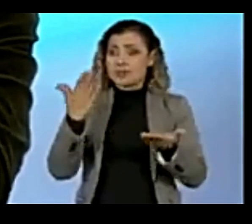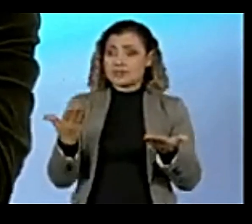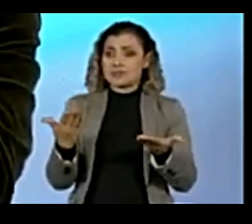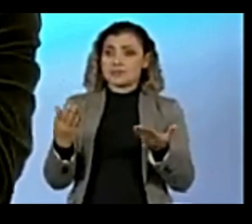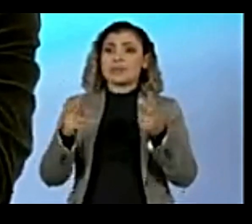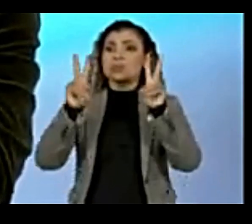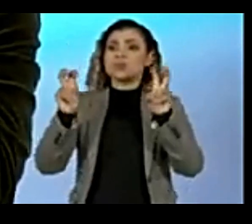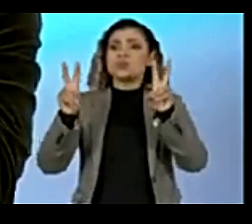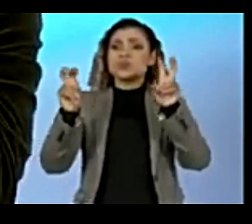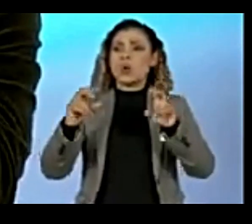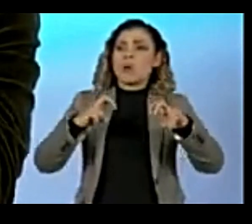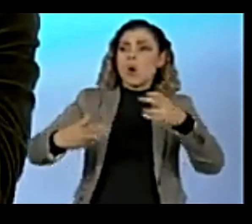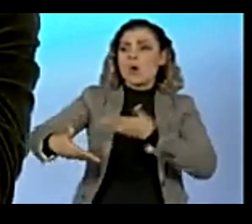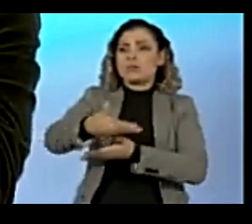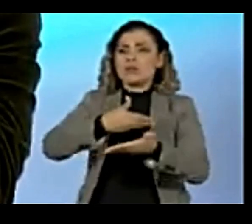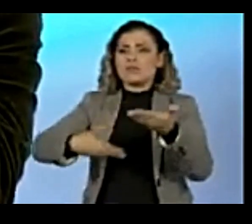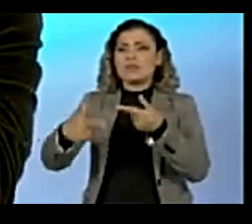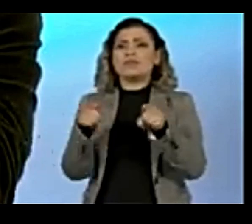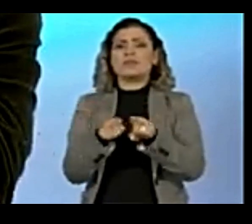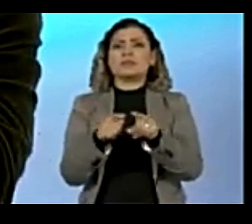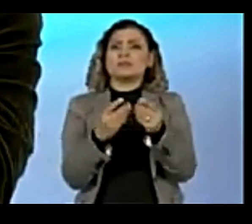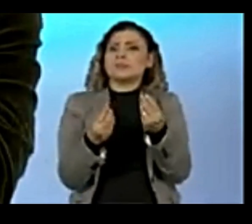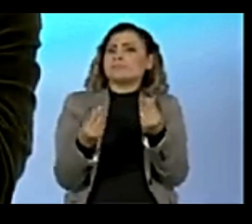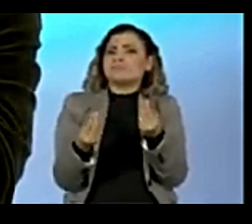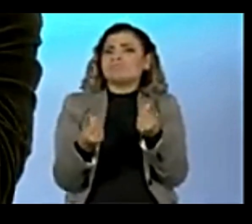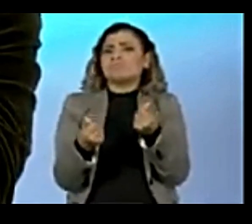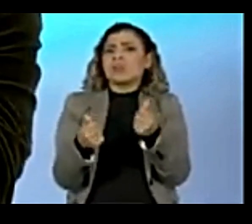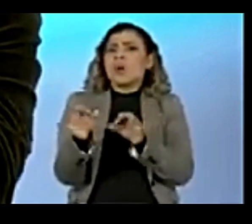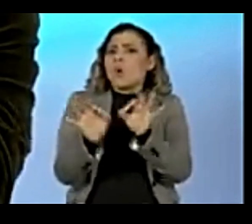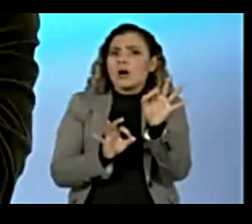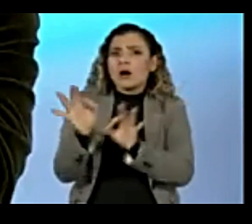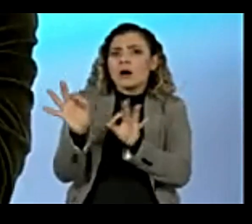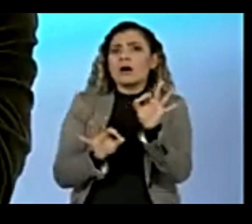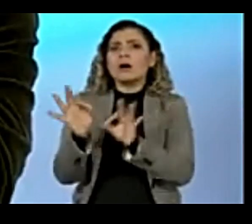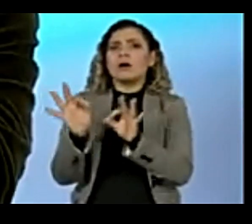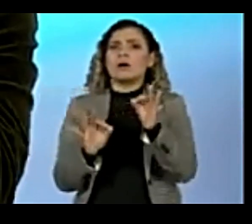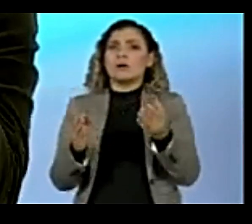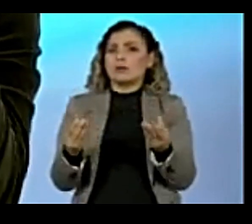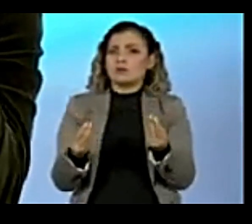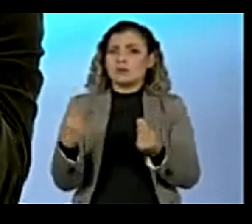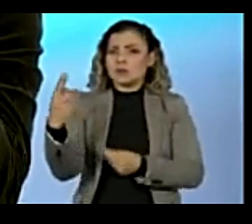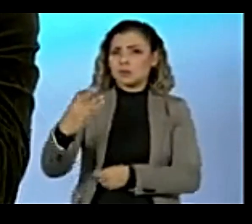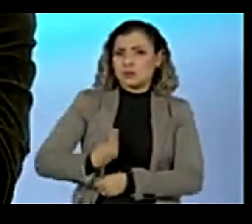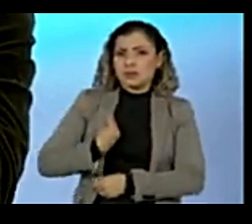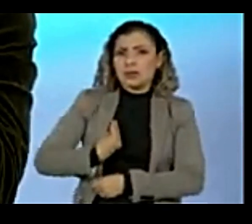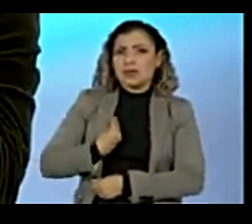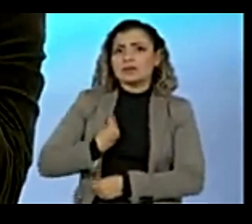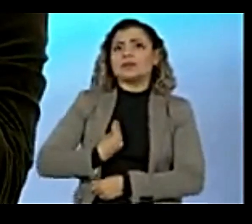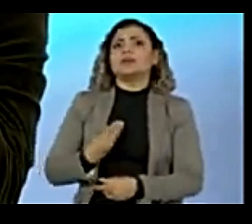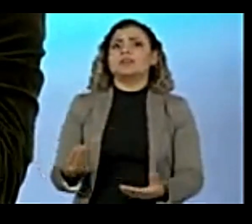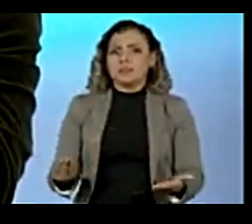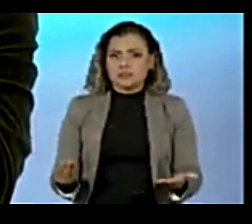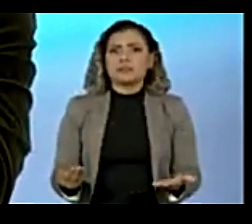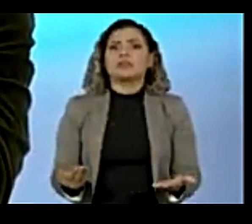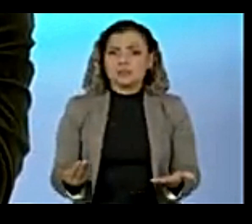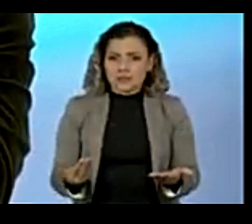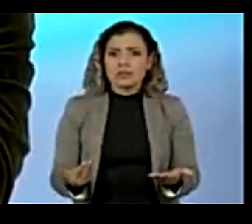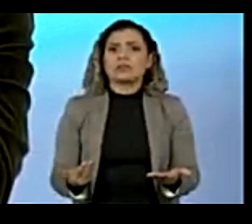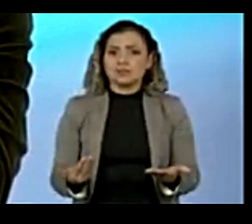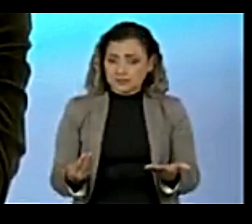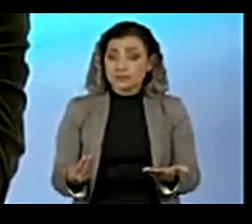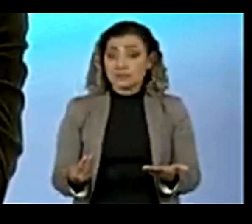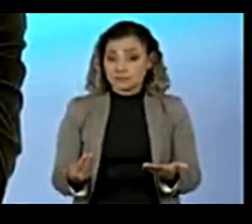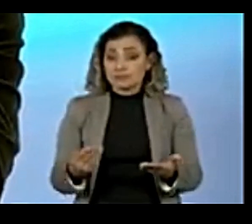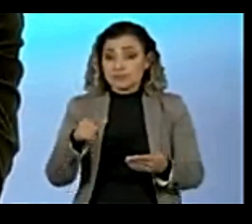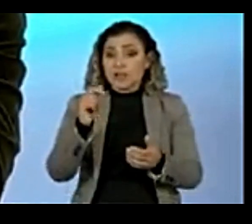do Roda Viva com você, a gente tem ali enumerado, organizadinho, tudo do que você fez já na tua vida. Você foi repórter de um quadro do Globo,